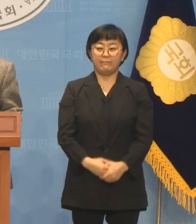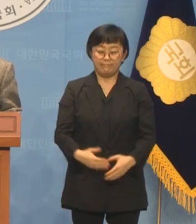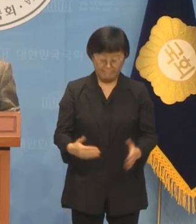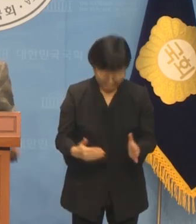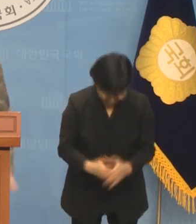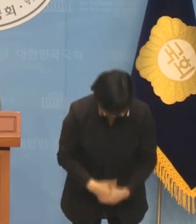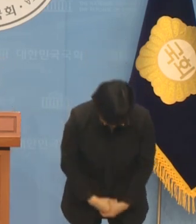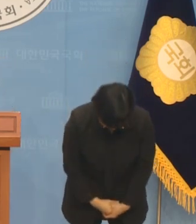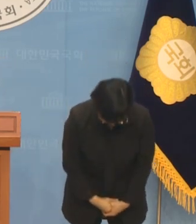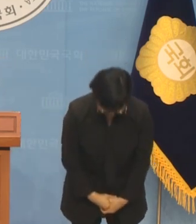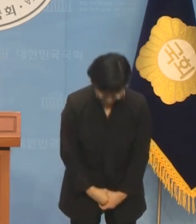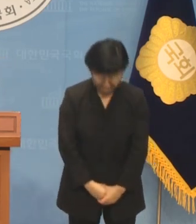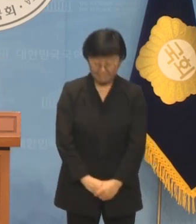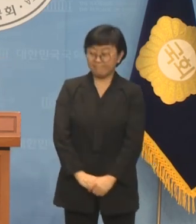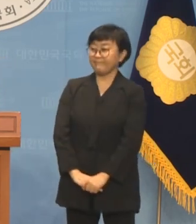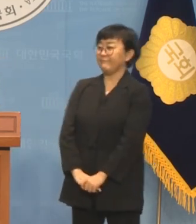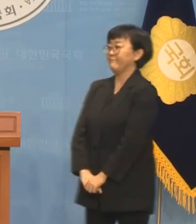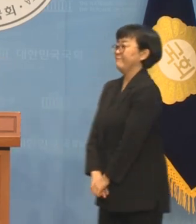이상입니다.